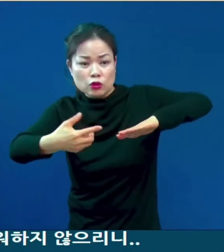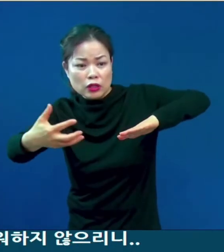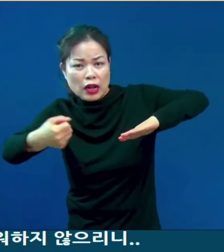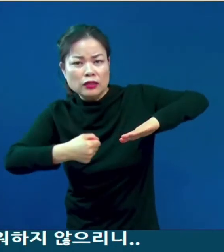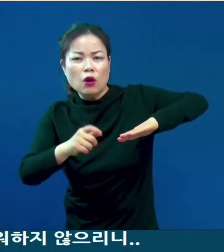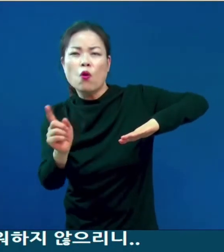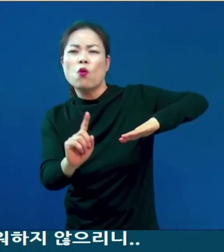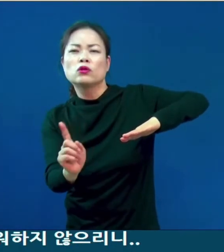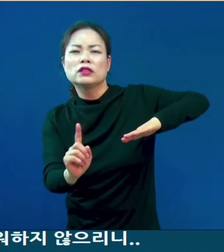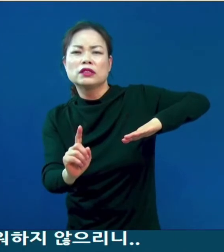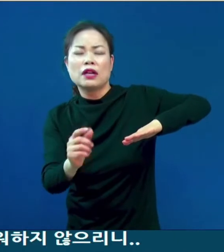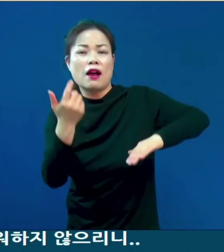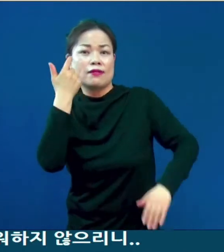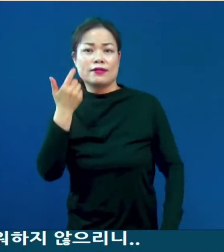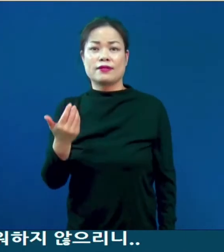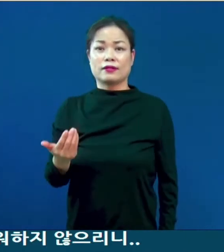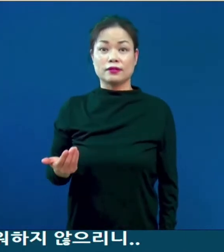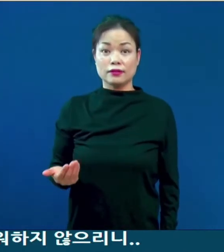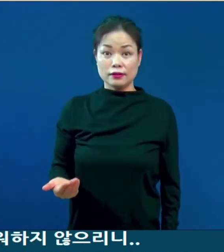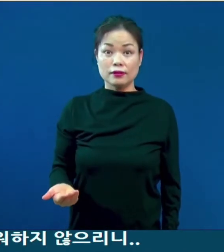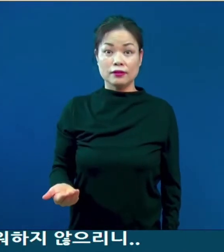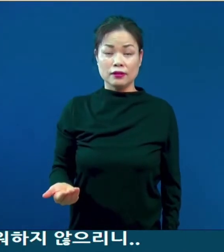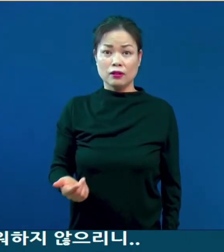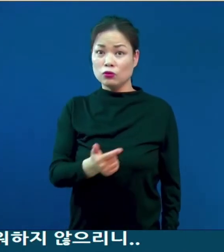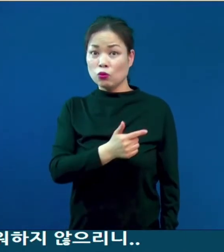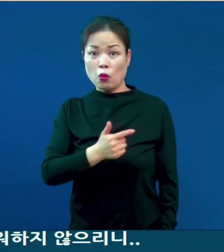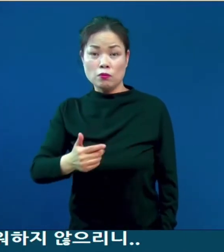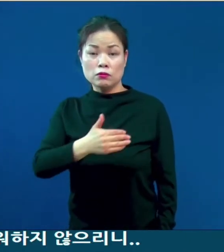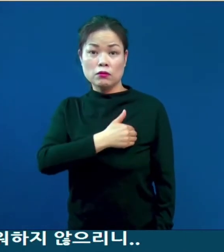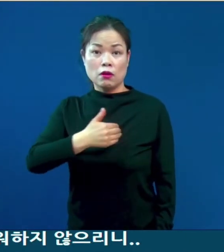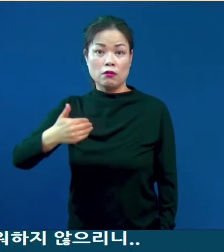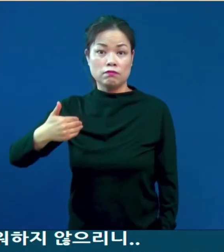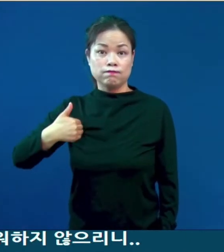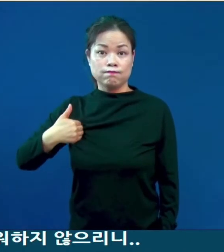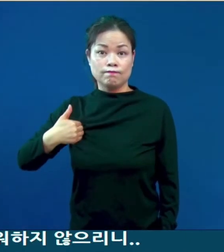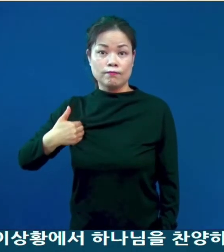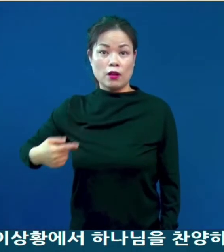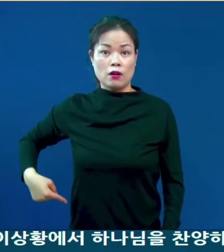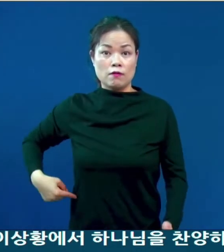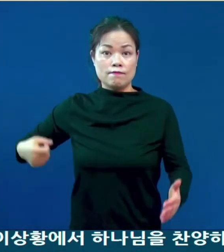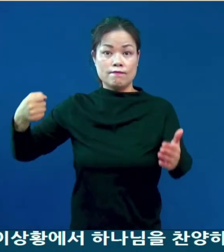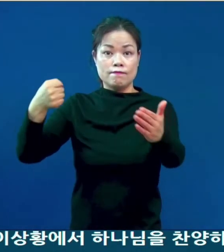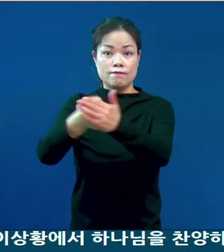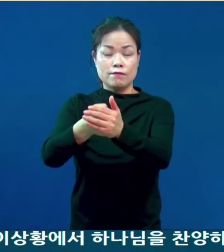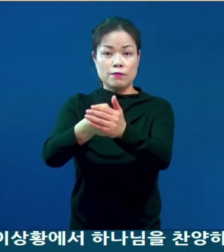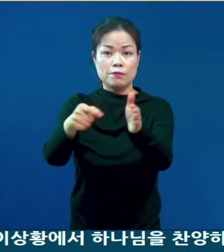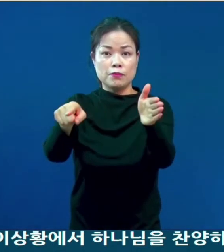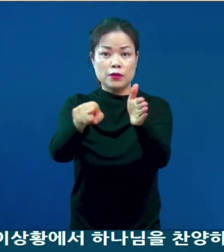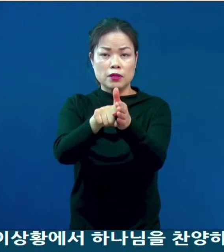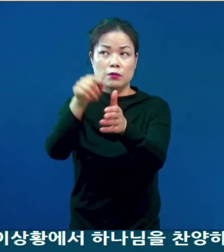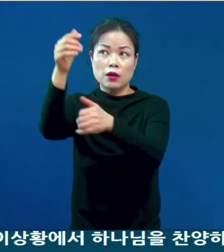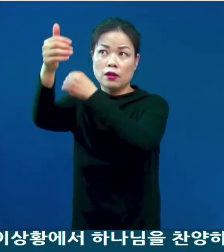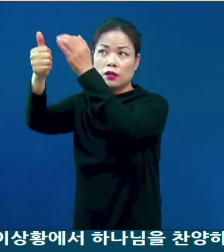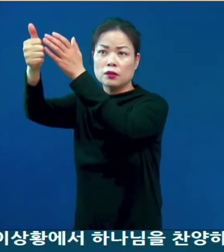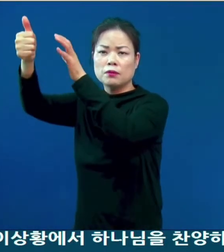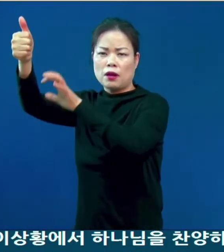내게 어찌하리까라고 너무나 담대한 믿음의 고백을 이 어려운 때에 하나님